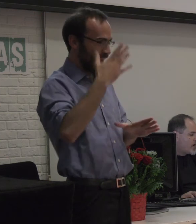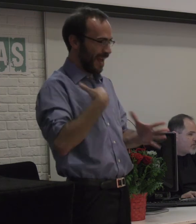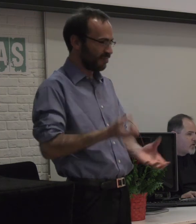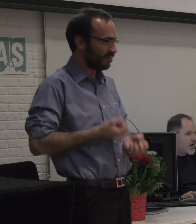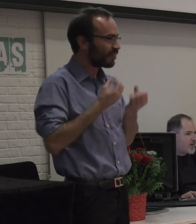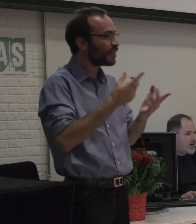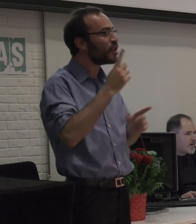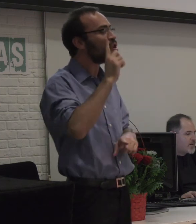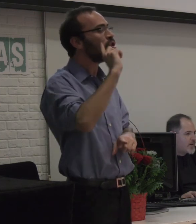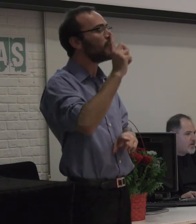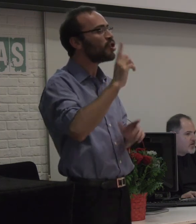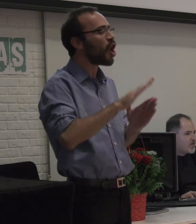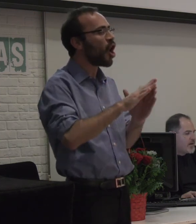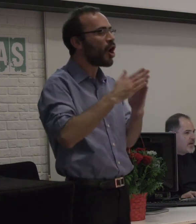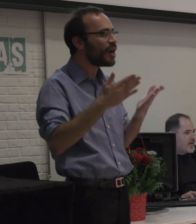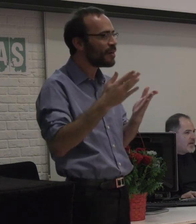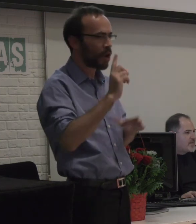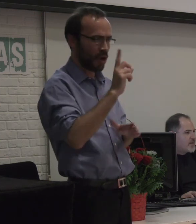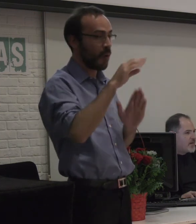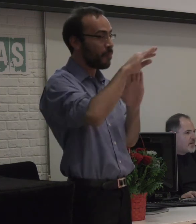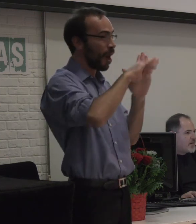el programa de radio, es que,